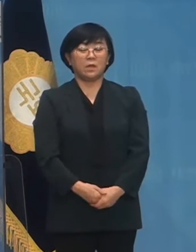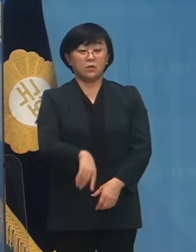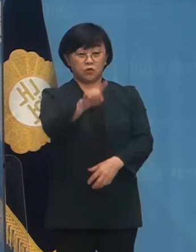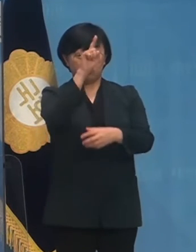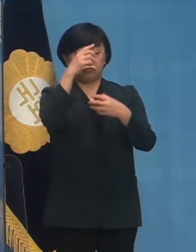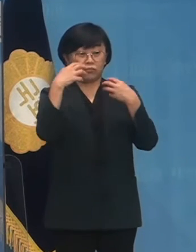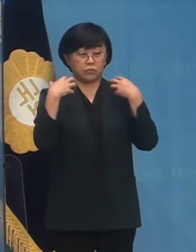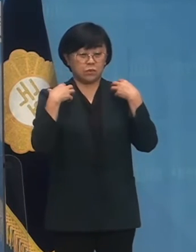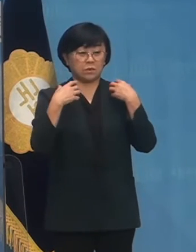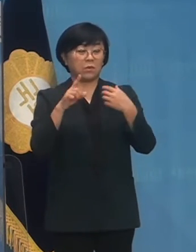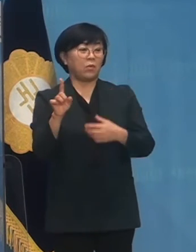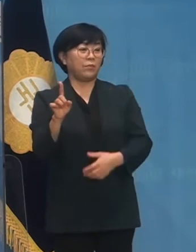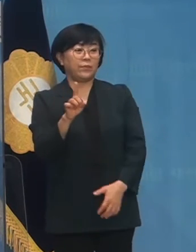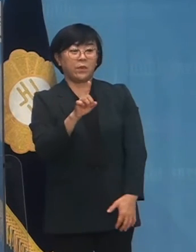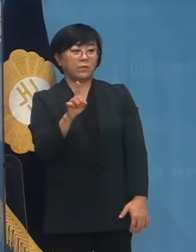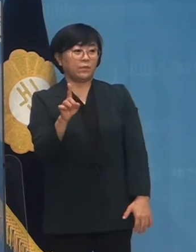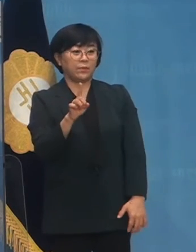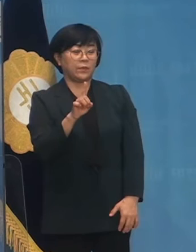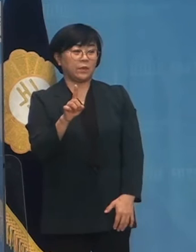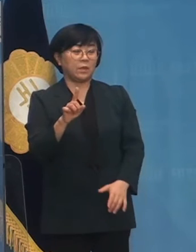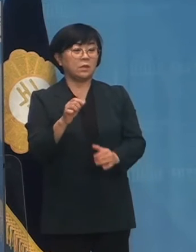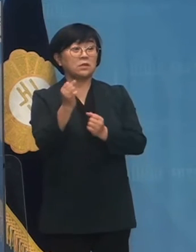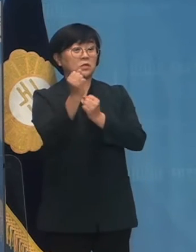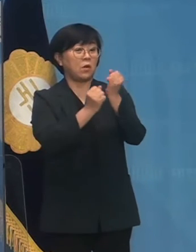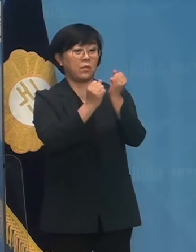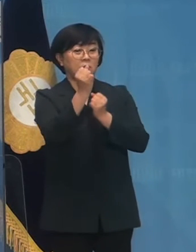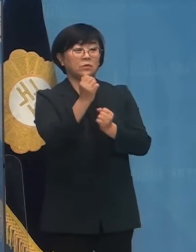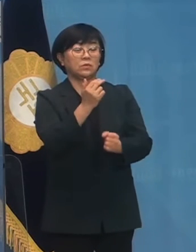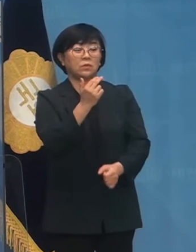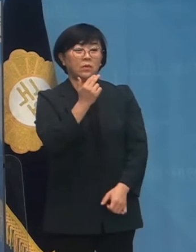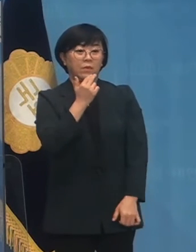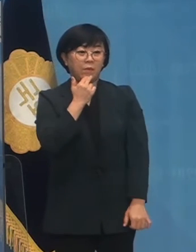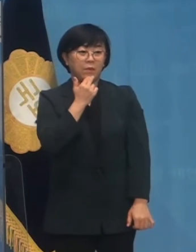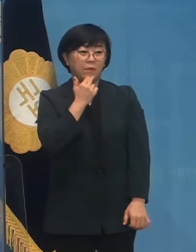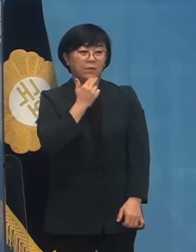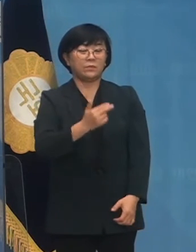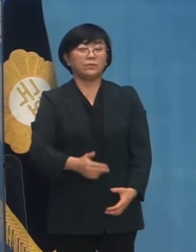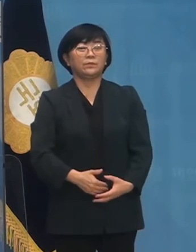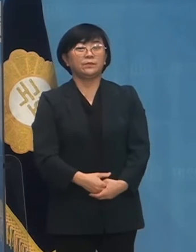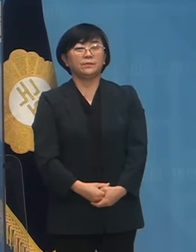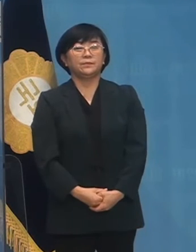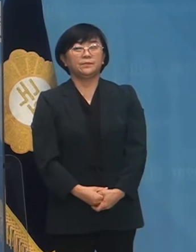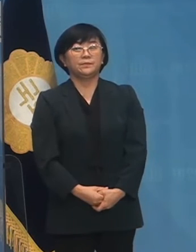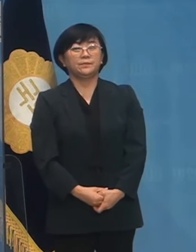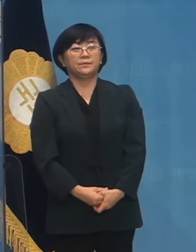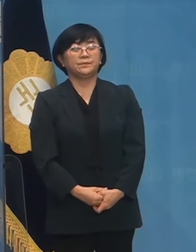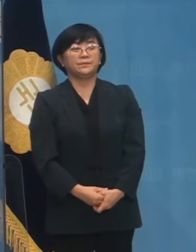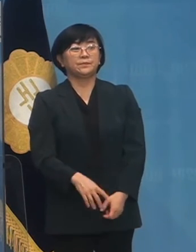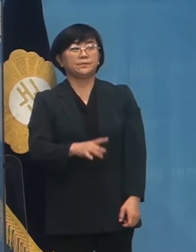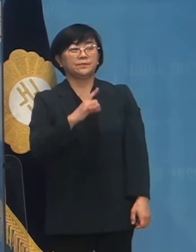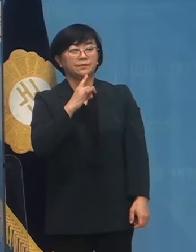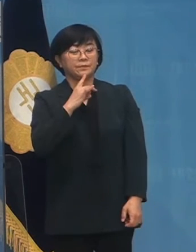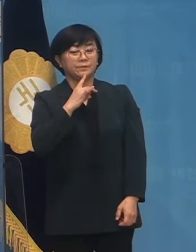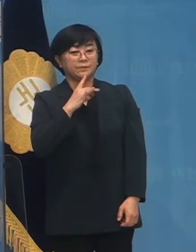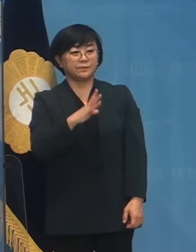정부는 어떤 설명도 하지 않았습니다. 다만